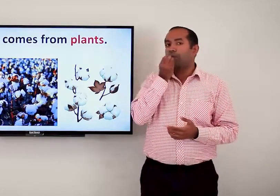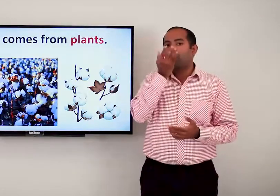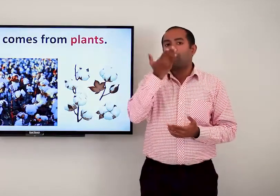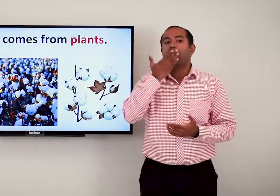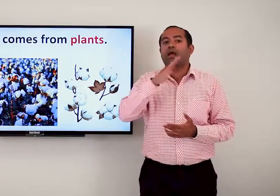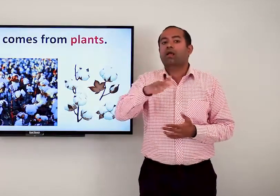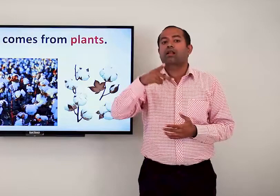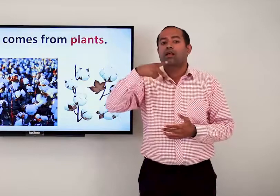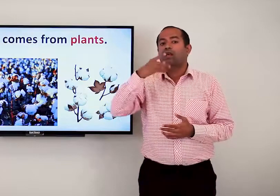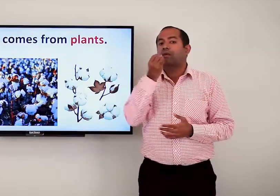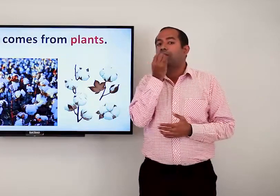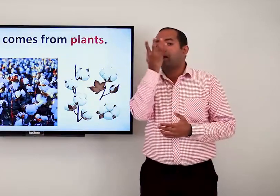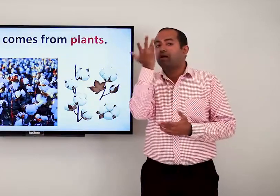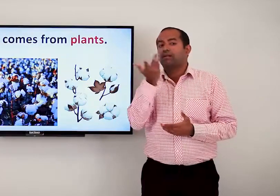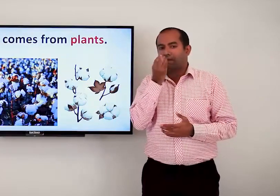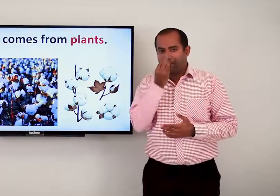سے حاصل ہوتی ہے۔